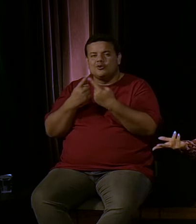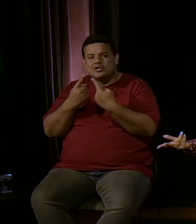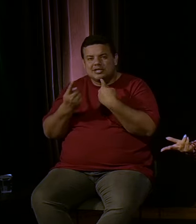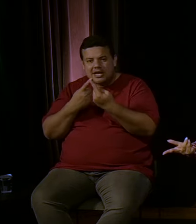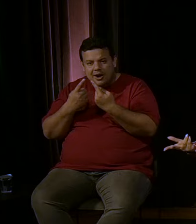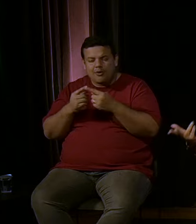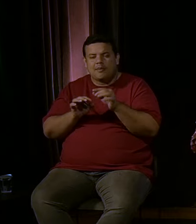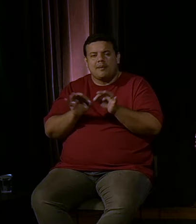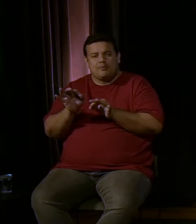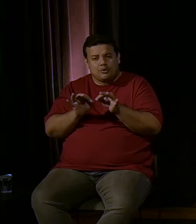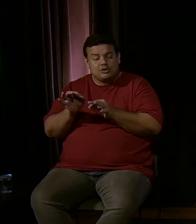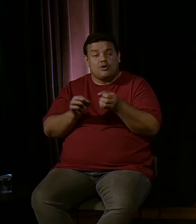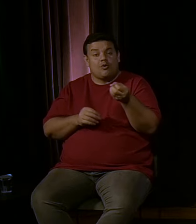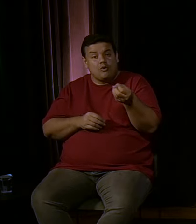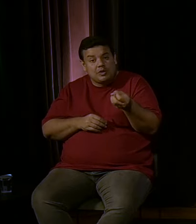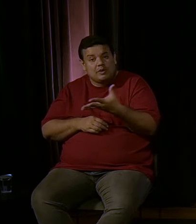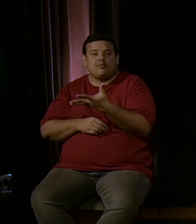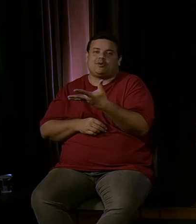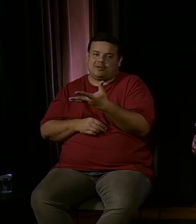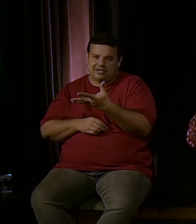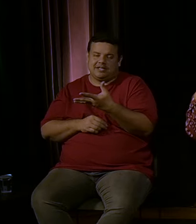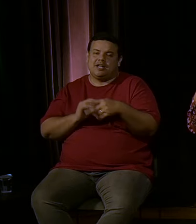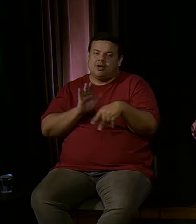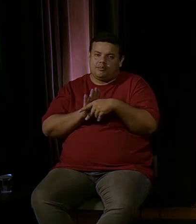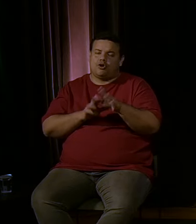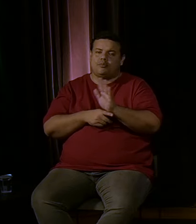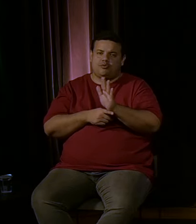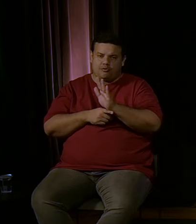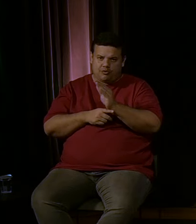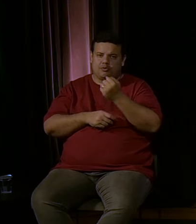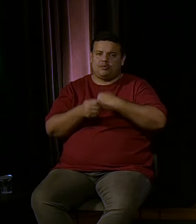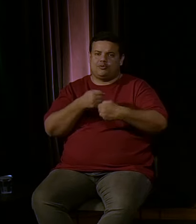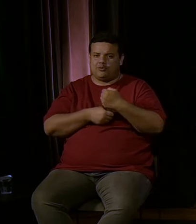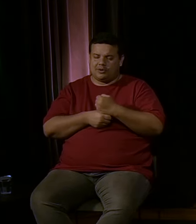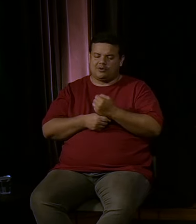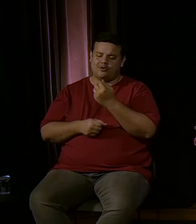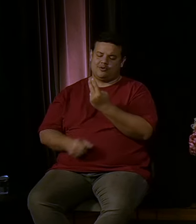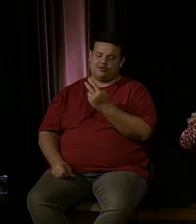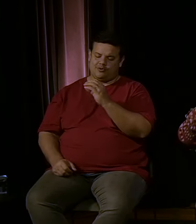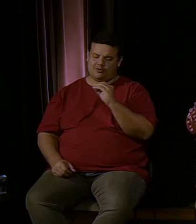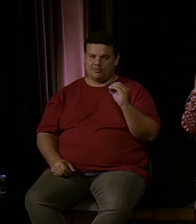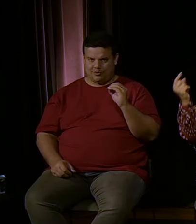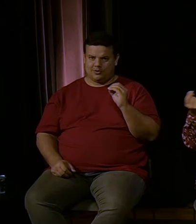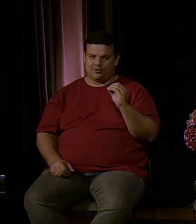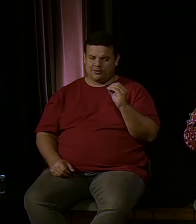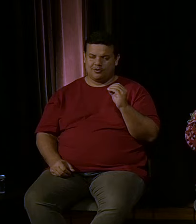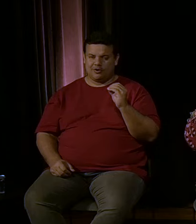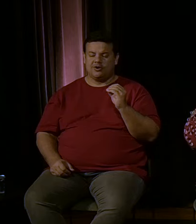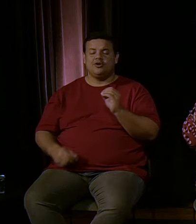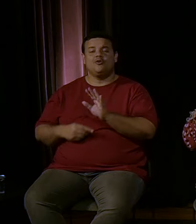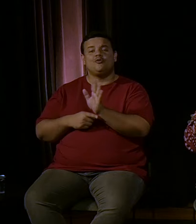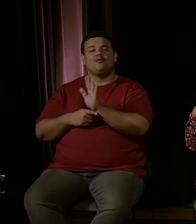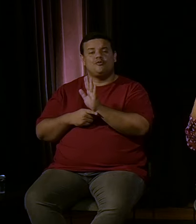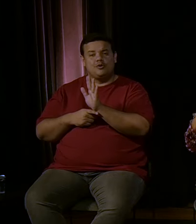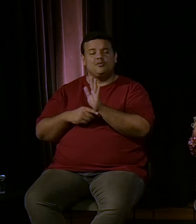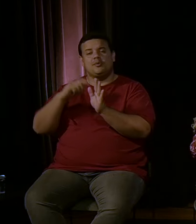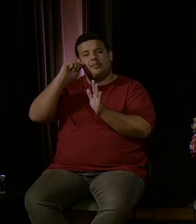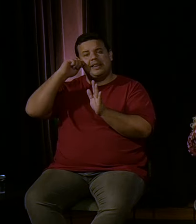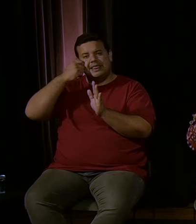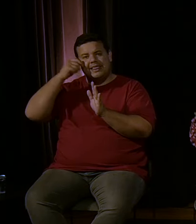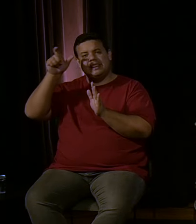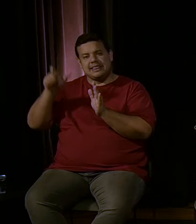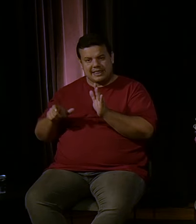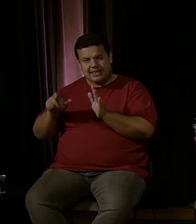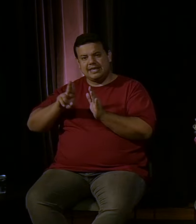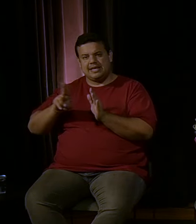mais contemporânea, entendendo que esse filme é dos anos 2000, e Uma Nega Chamada Teresa, ele já se insere numa outra